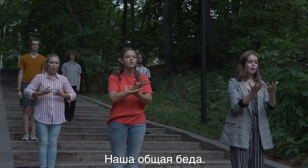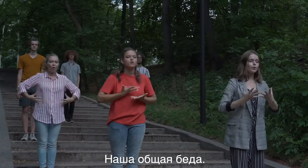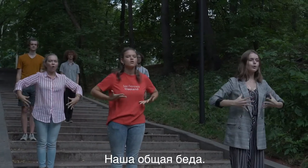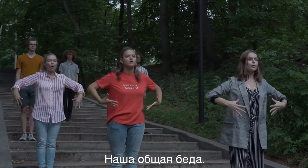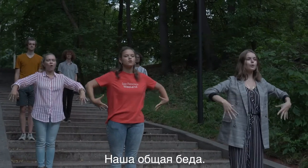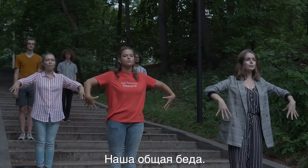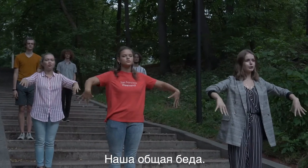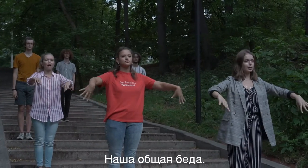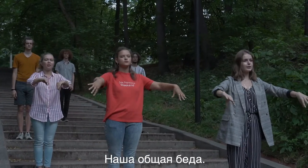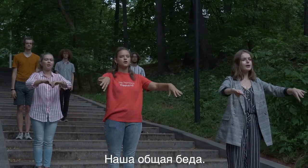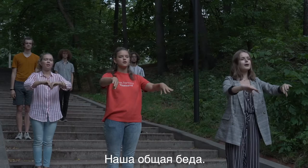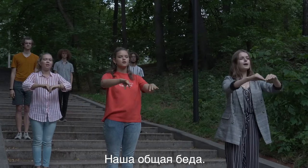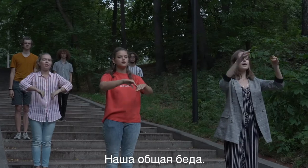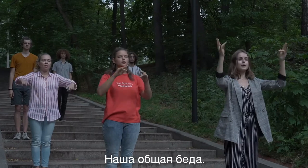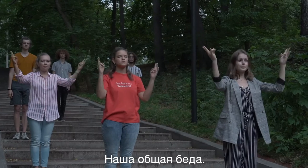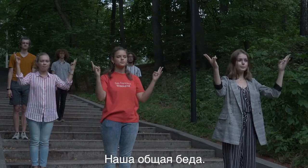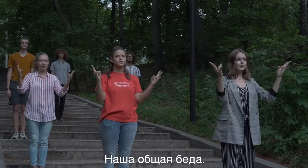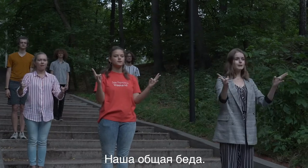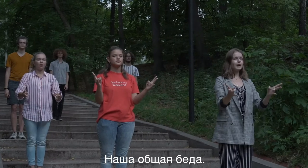наша общая беда.